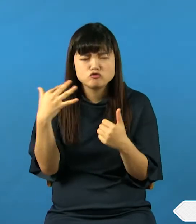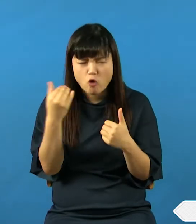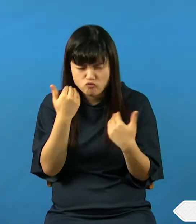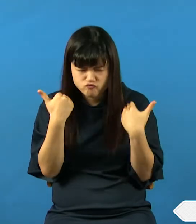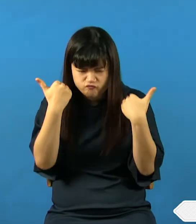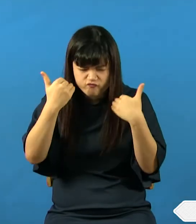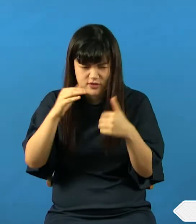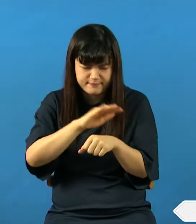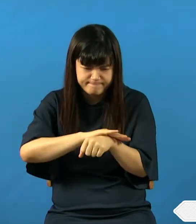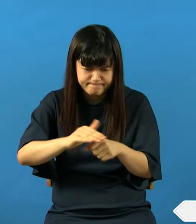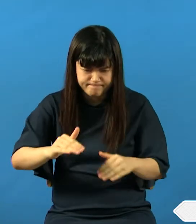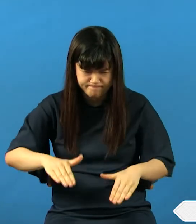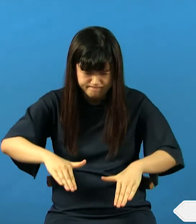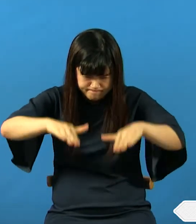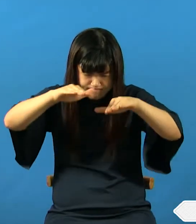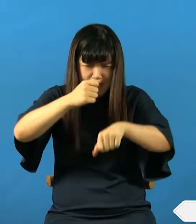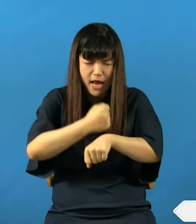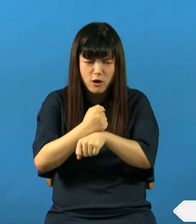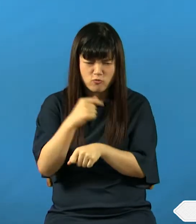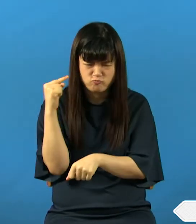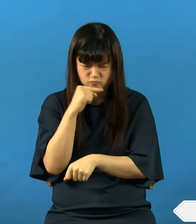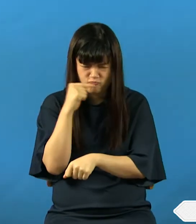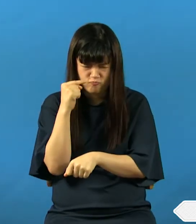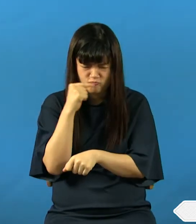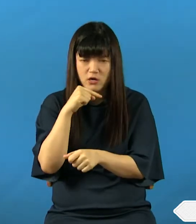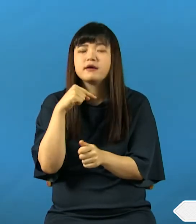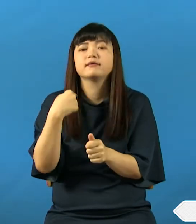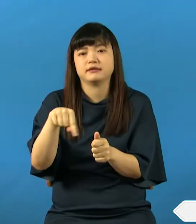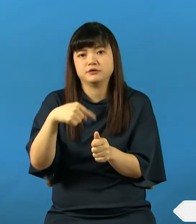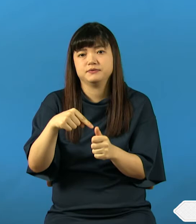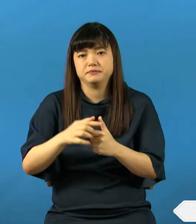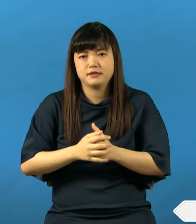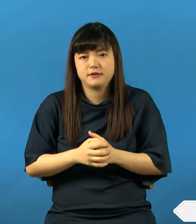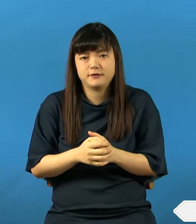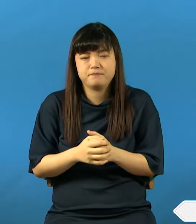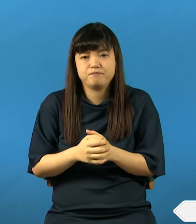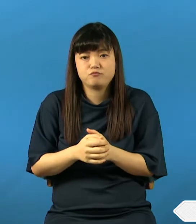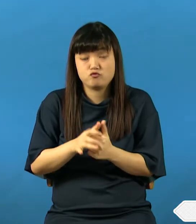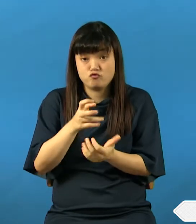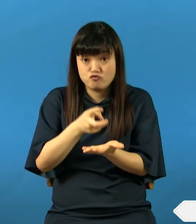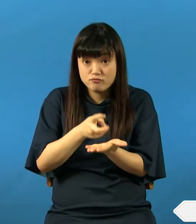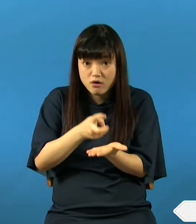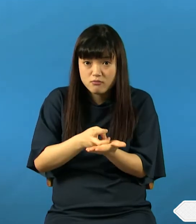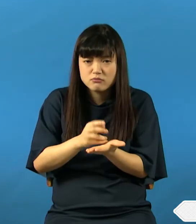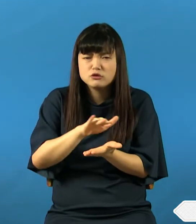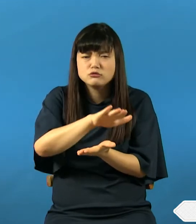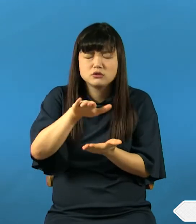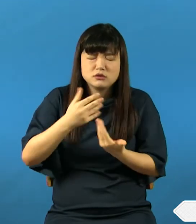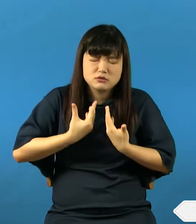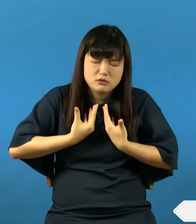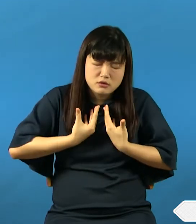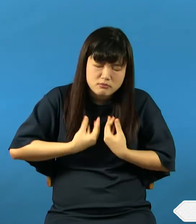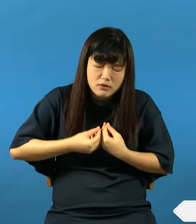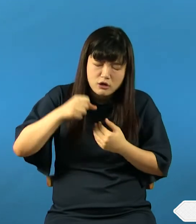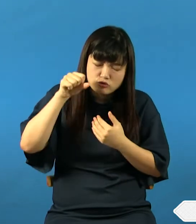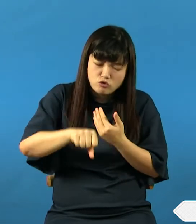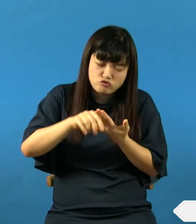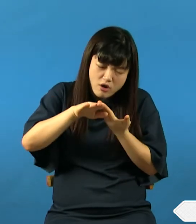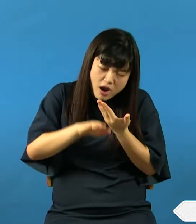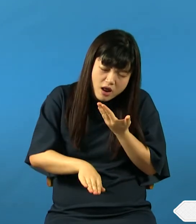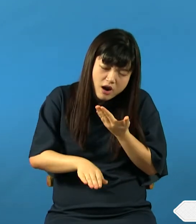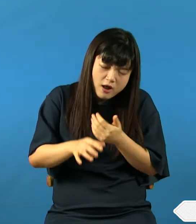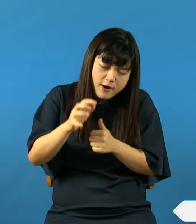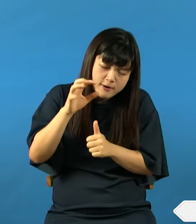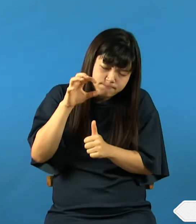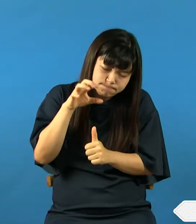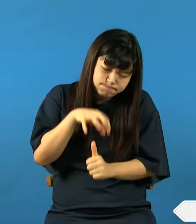아이를 성숙한 인간으로 이끌기 위해서 그렇게 엄하게 교육을 했습니다. 율법이 우리를